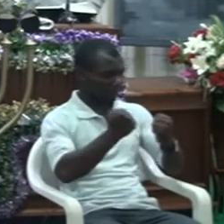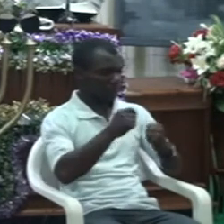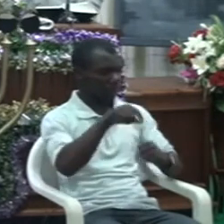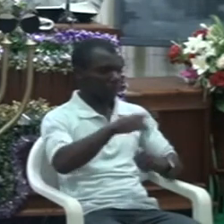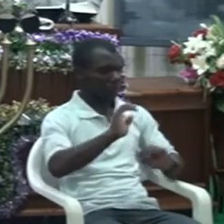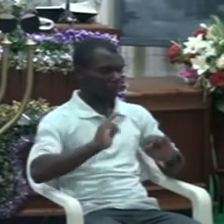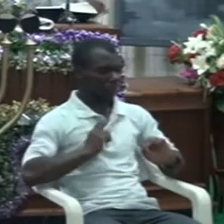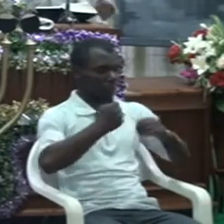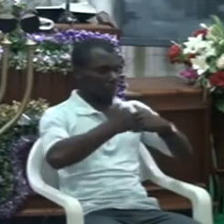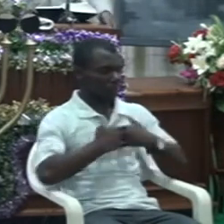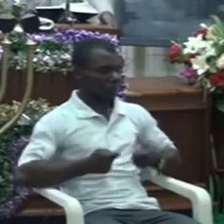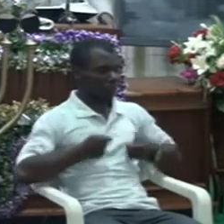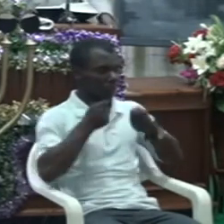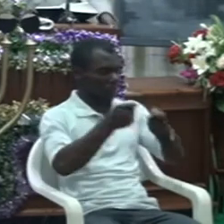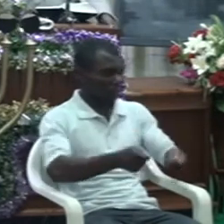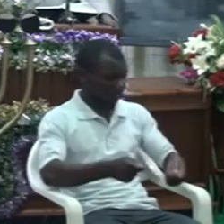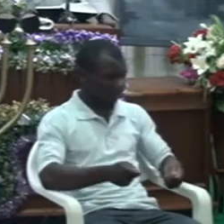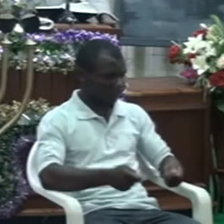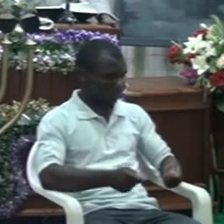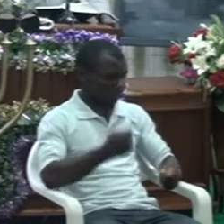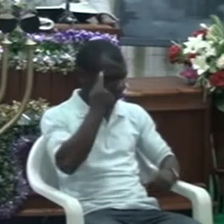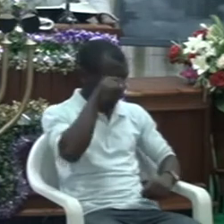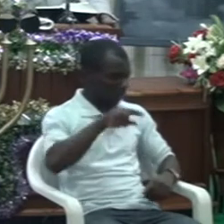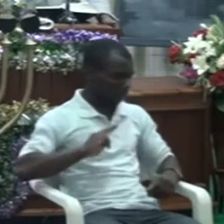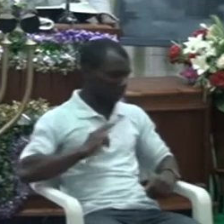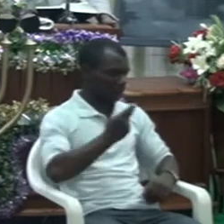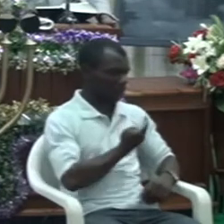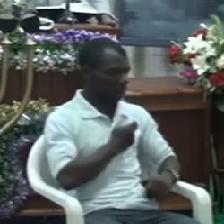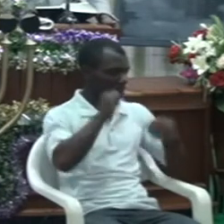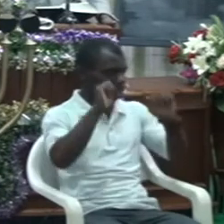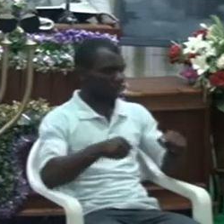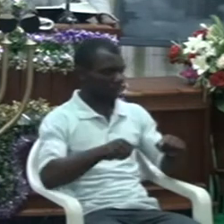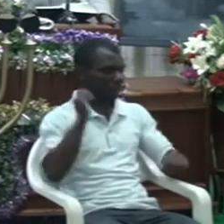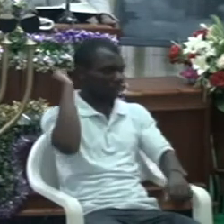ametupa. La puissance qu'il nous a donnée. Dieu tupate kushinda. Pour que